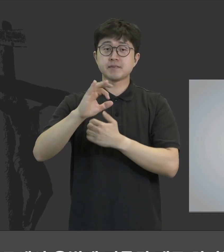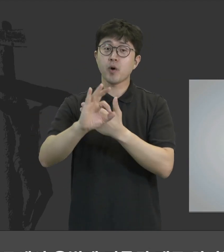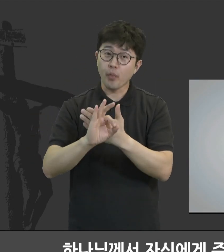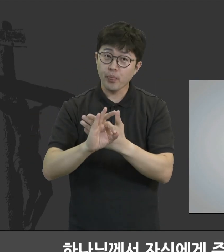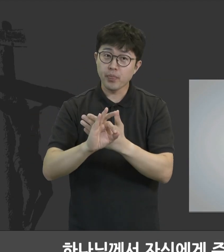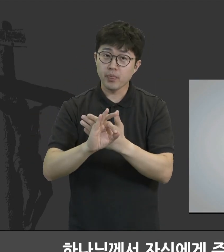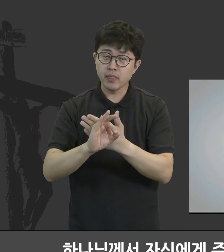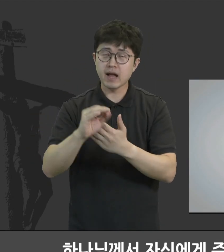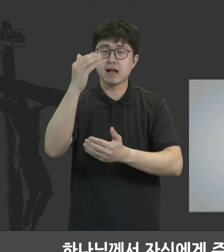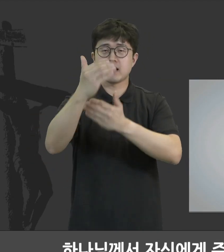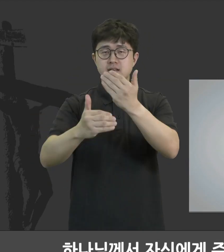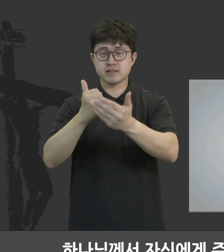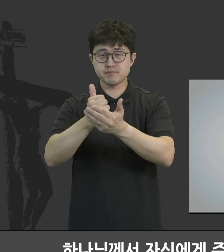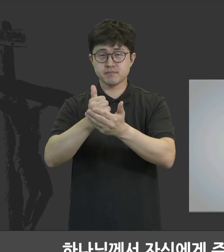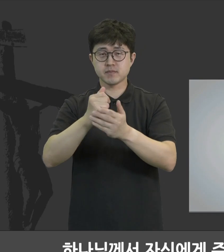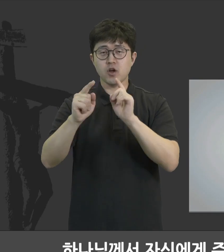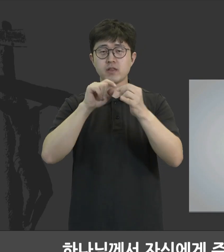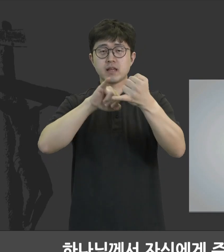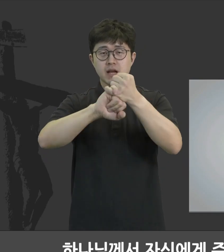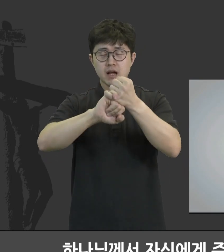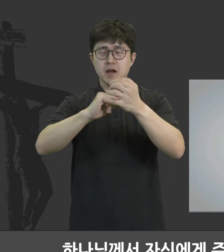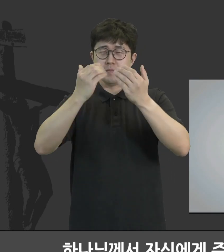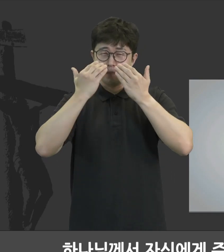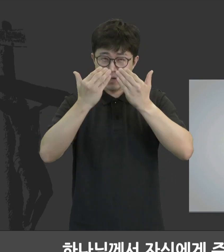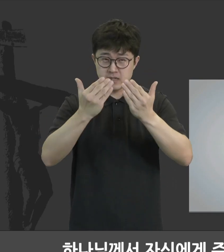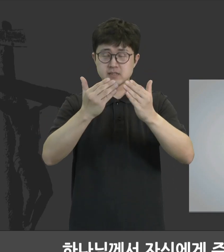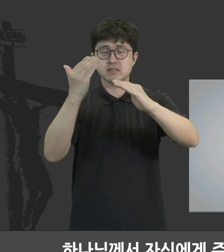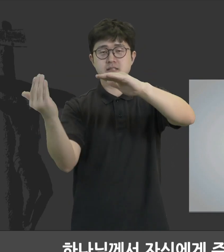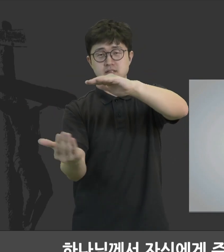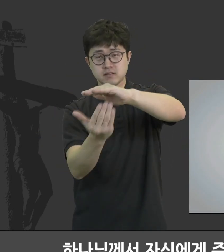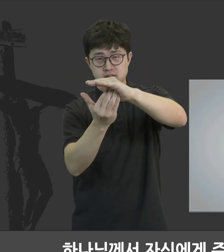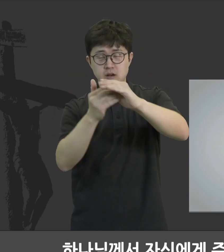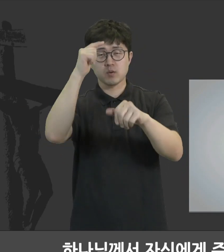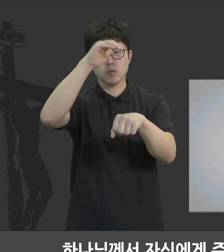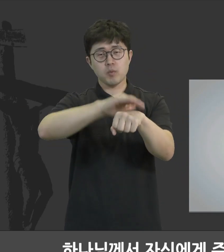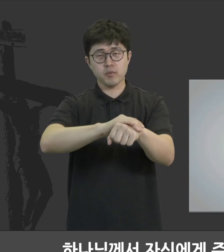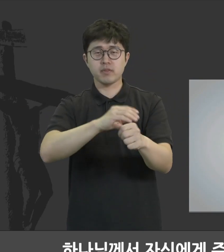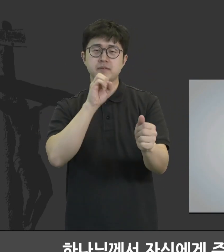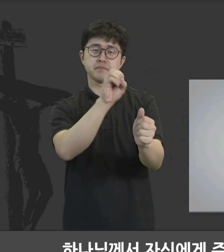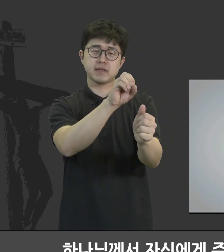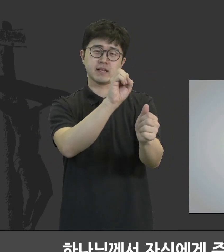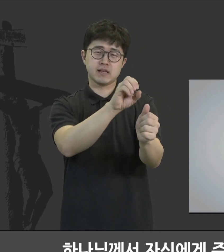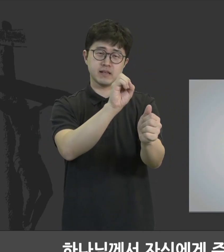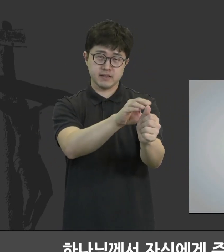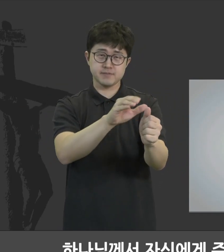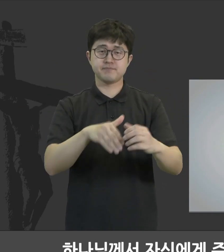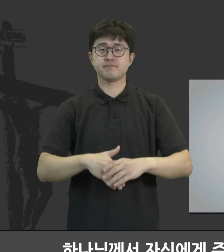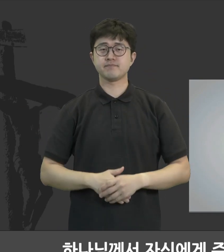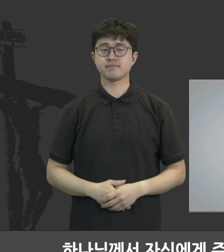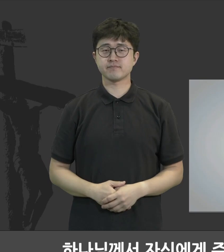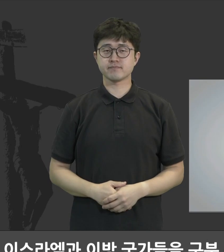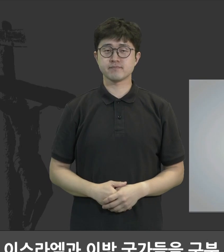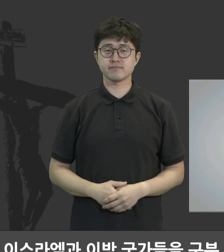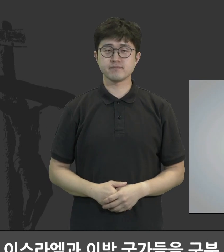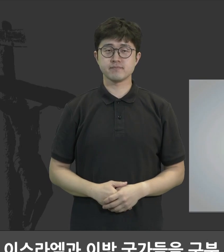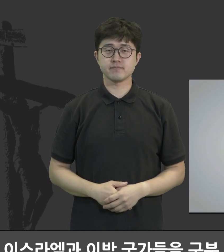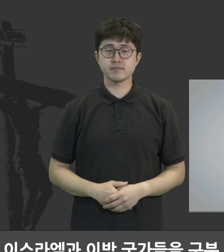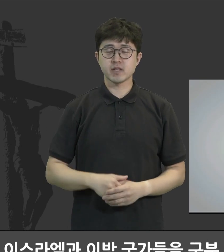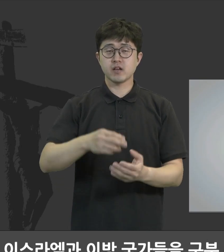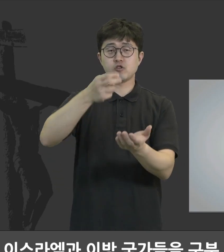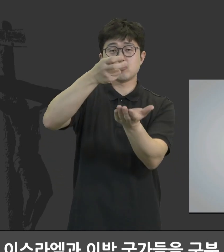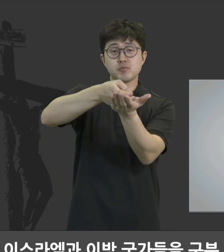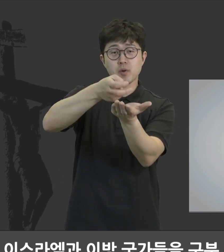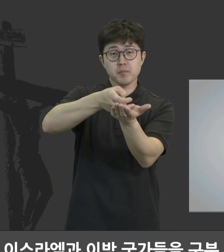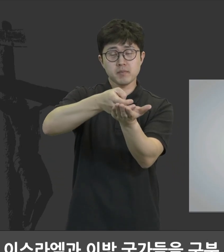지키면 하나님께서 자신에게 주신 언약을 확실히 이루실 것이라고 솔로몬에게 말합니다.